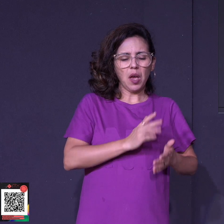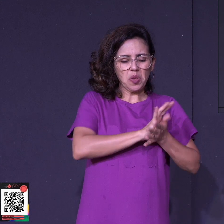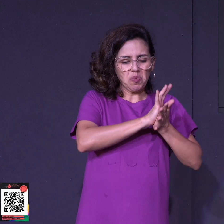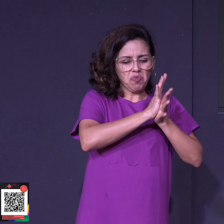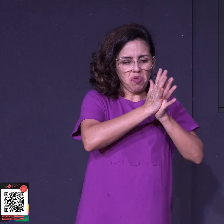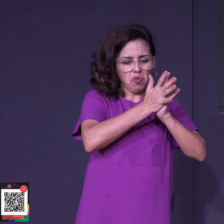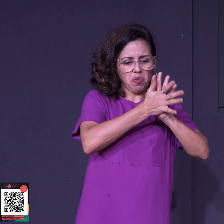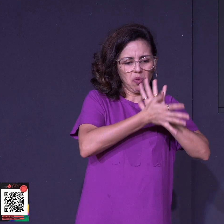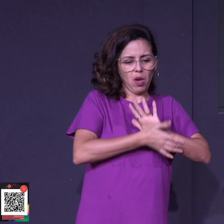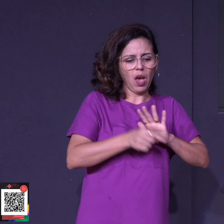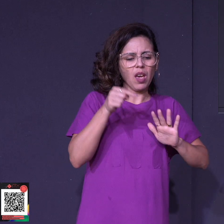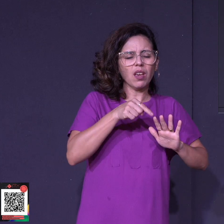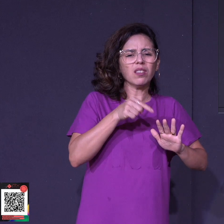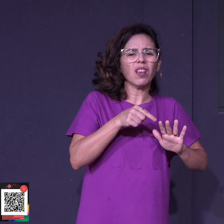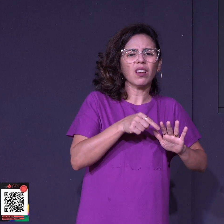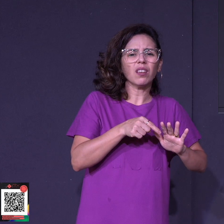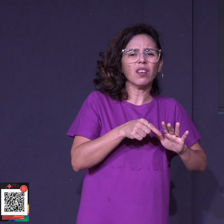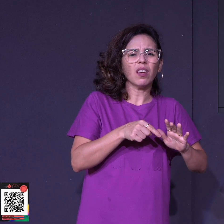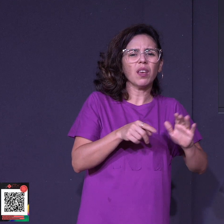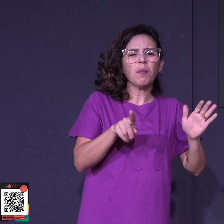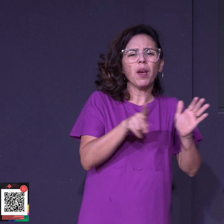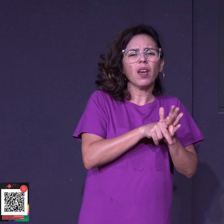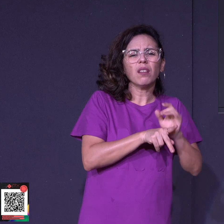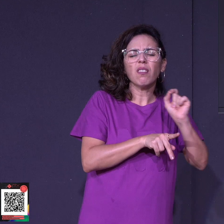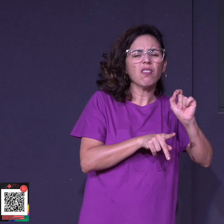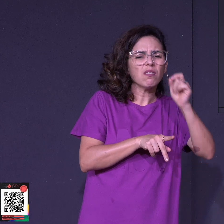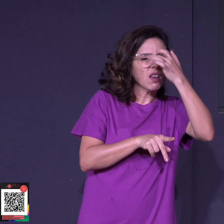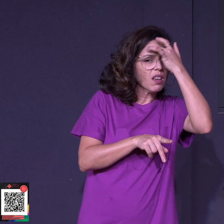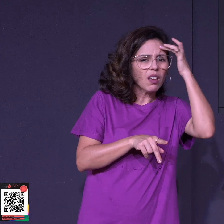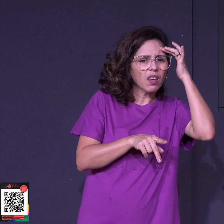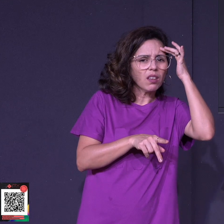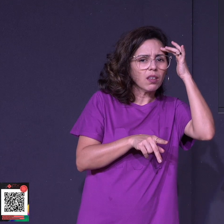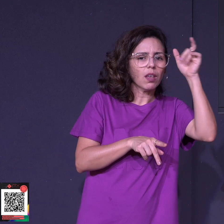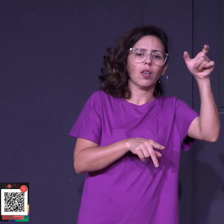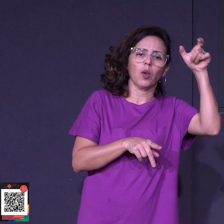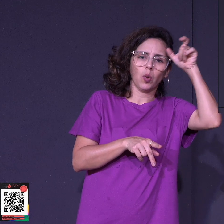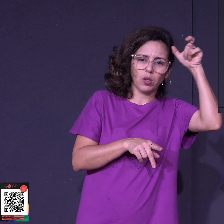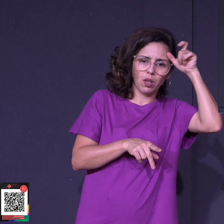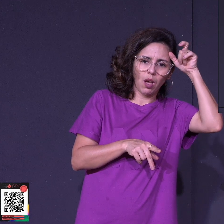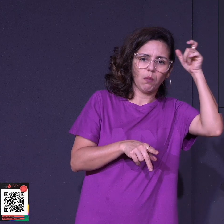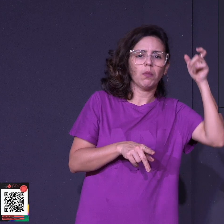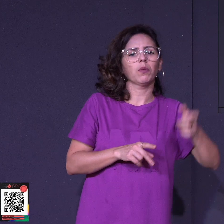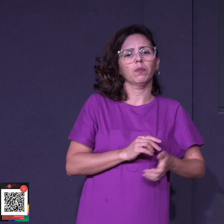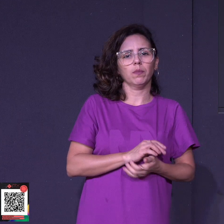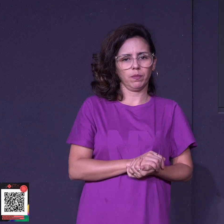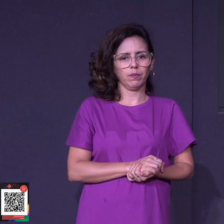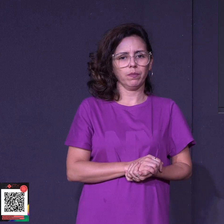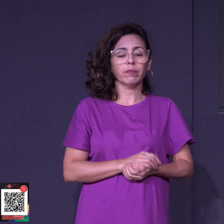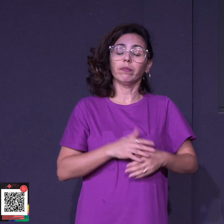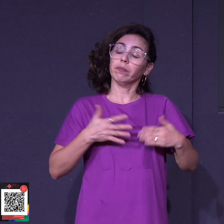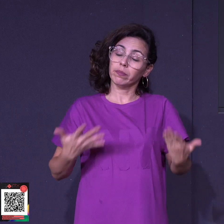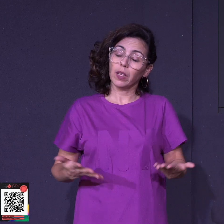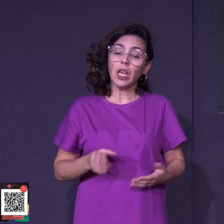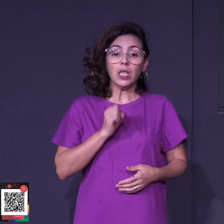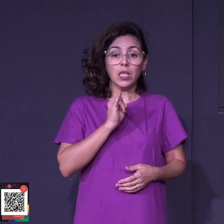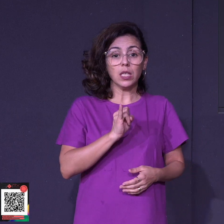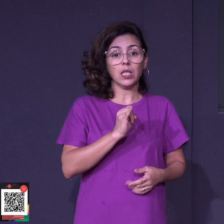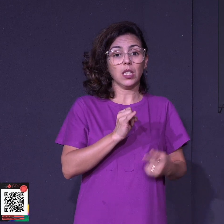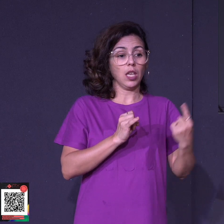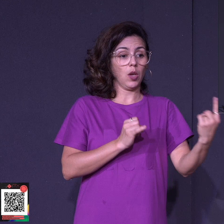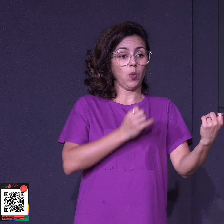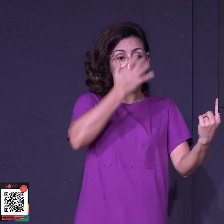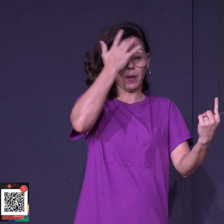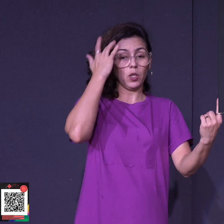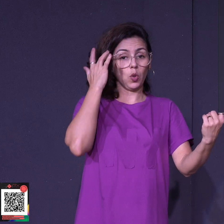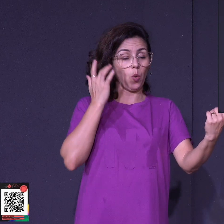Por isso Jesus é enfático: pague o mal com o bem. Se